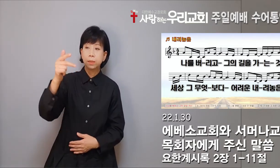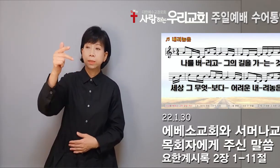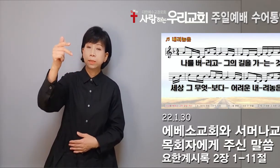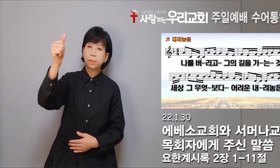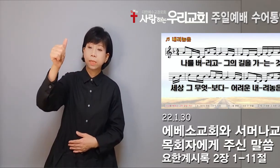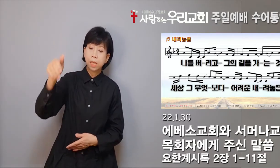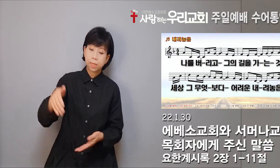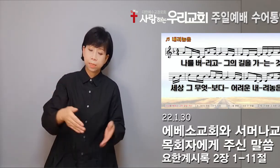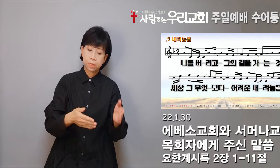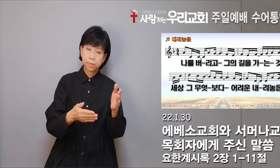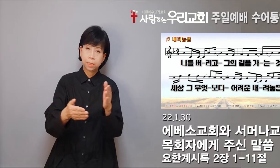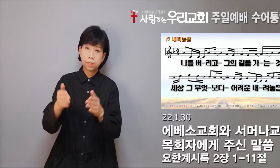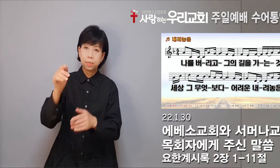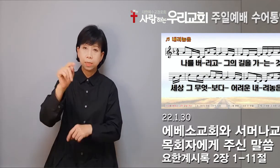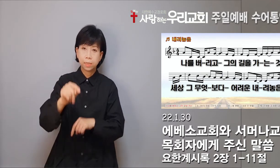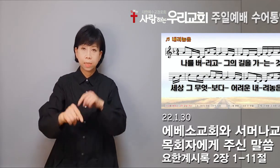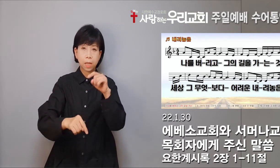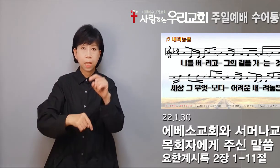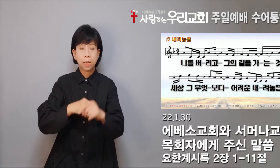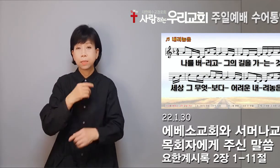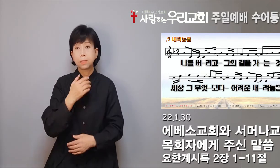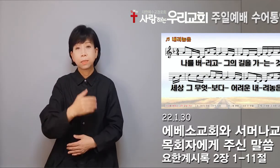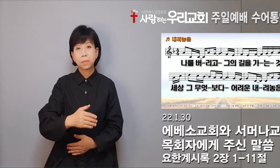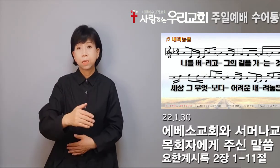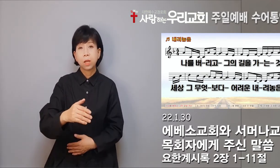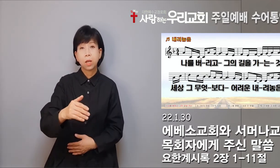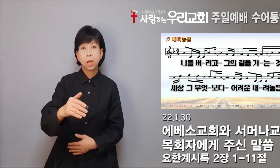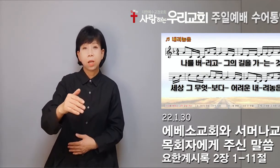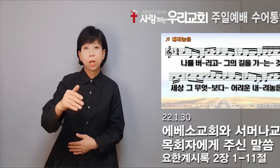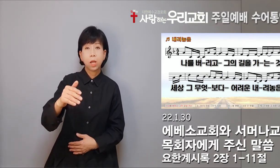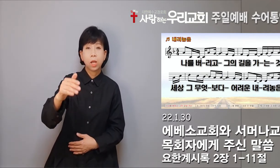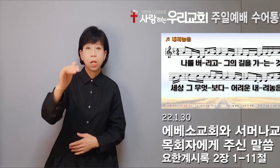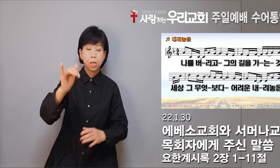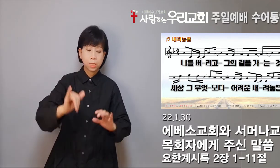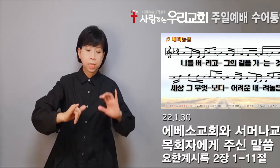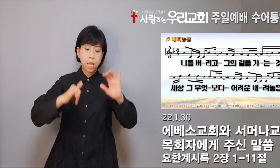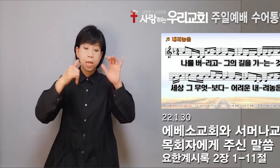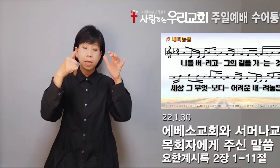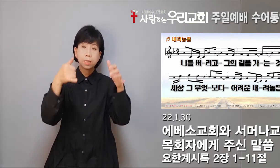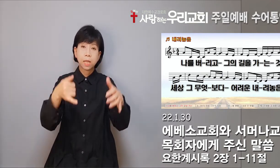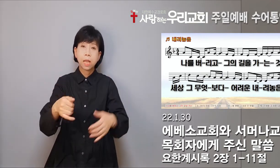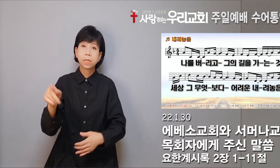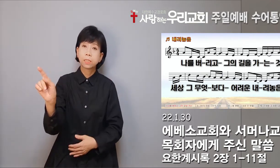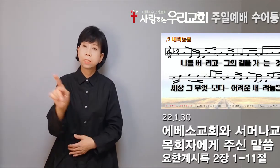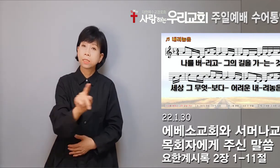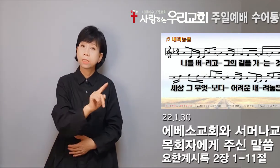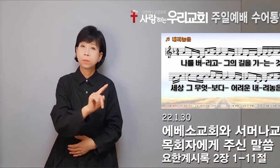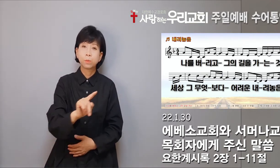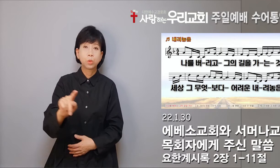그의 길을 가는 것 세상 그